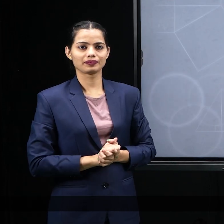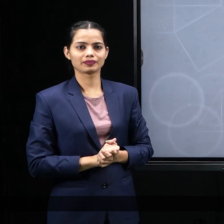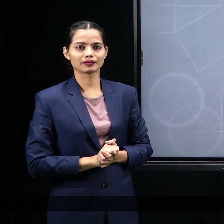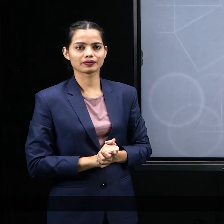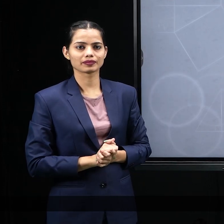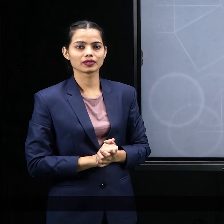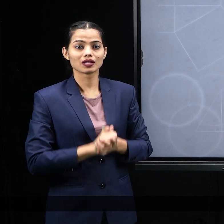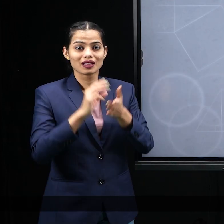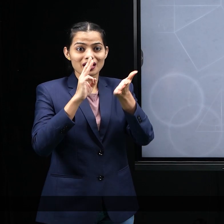एक पद,